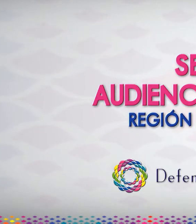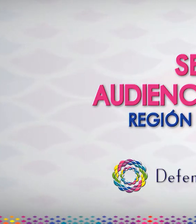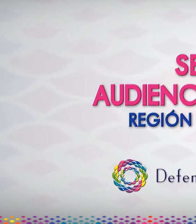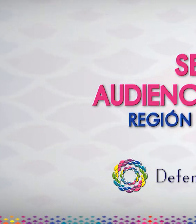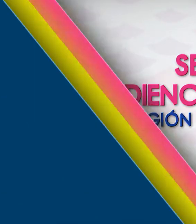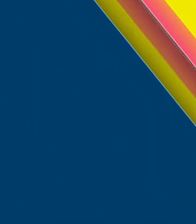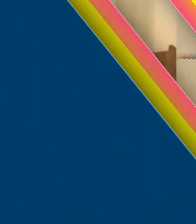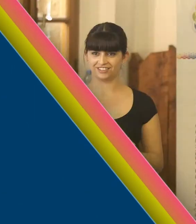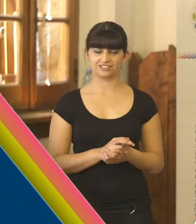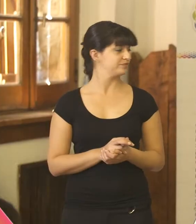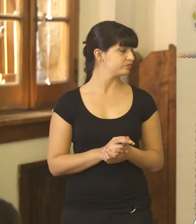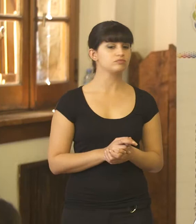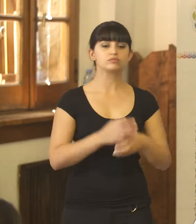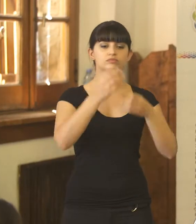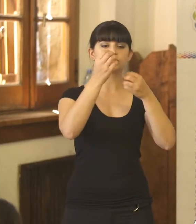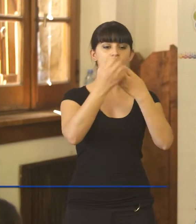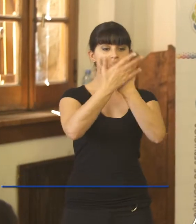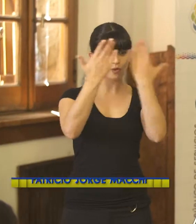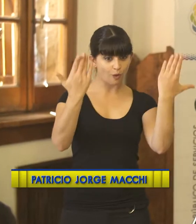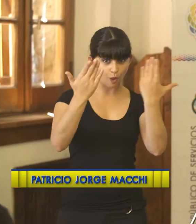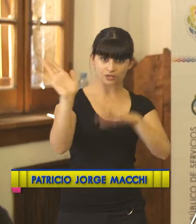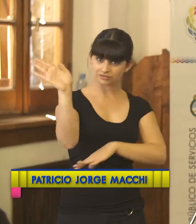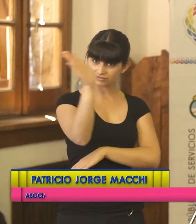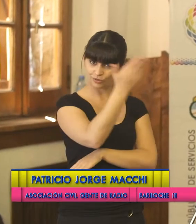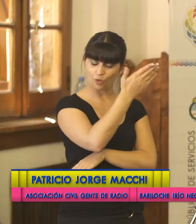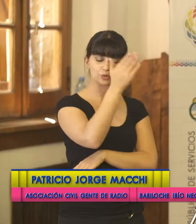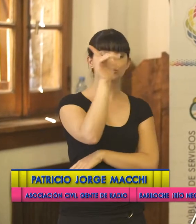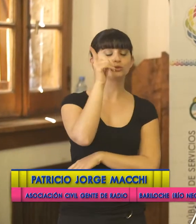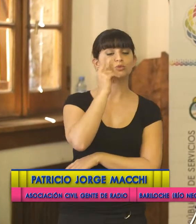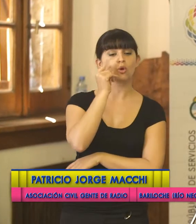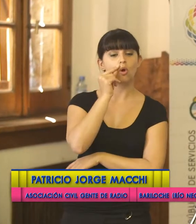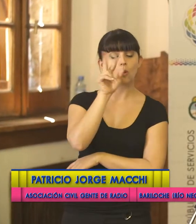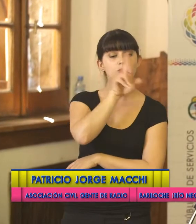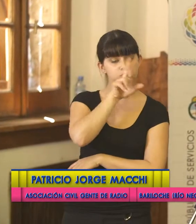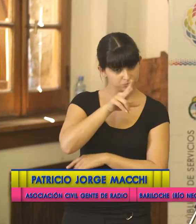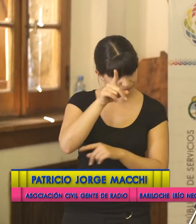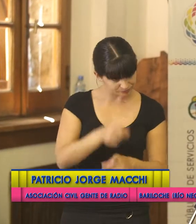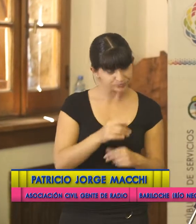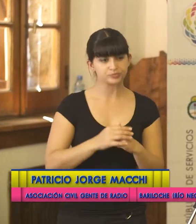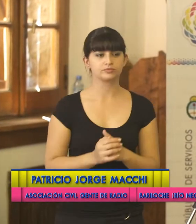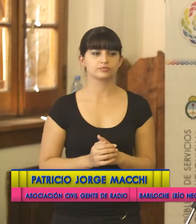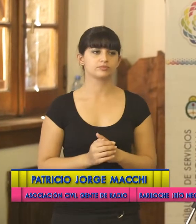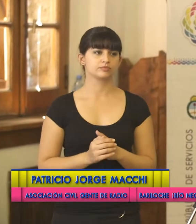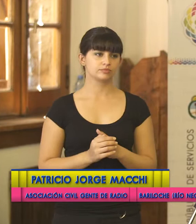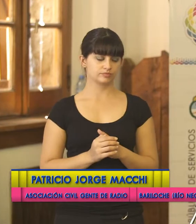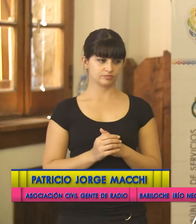ah bueno buenos días a todos y todas e